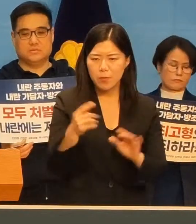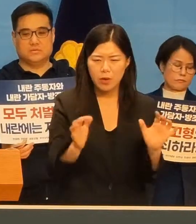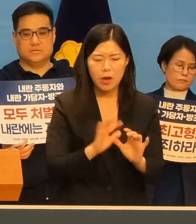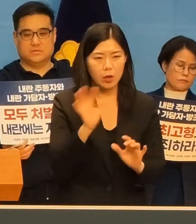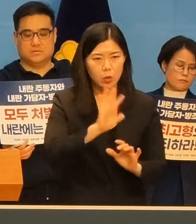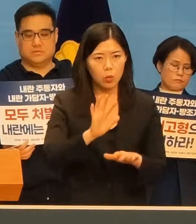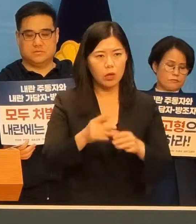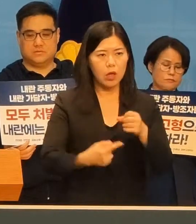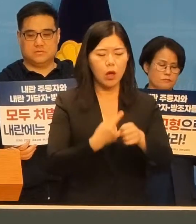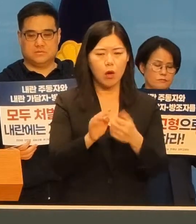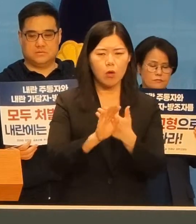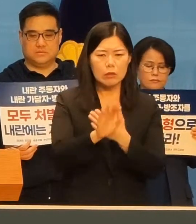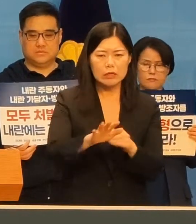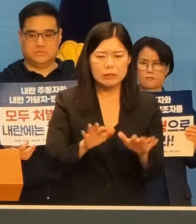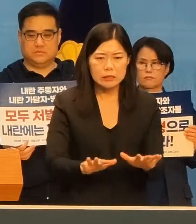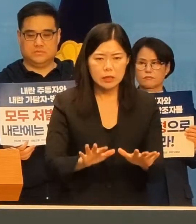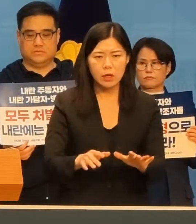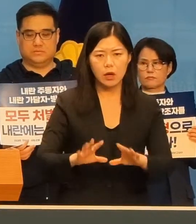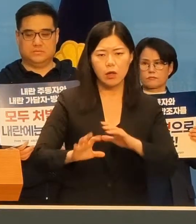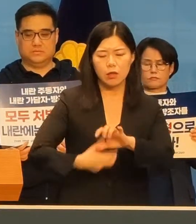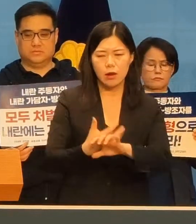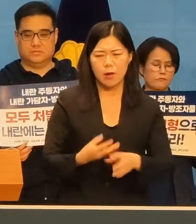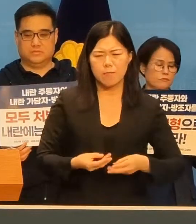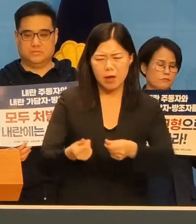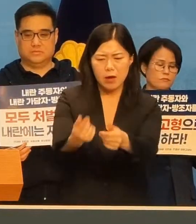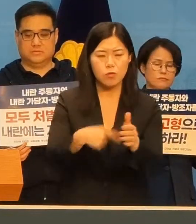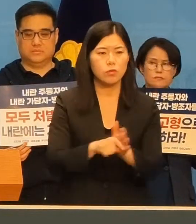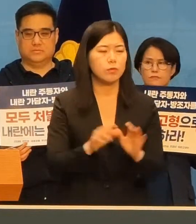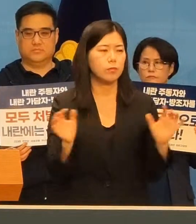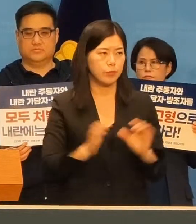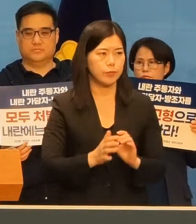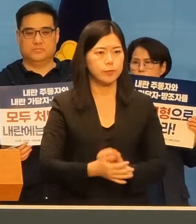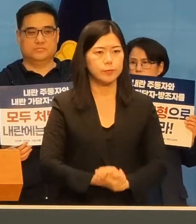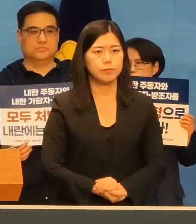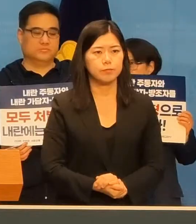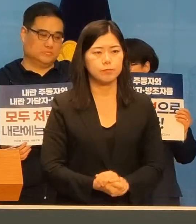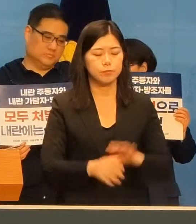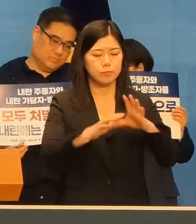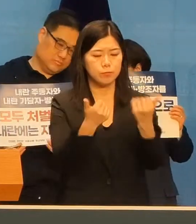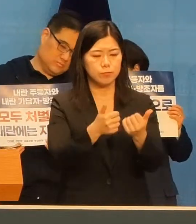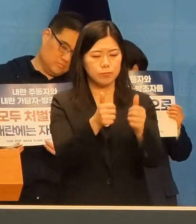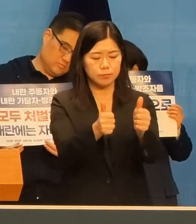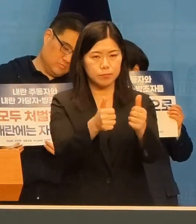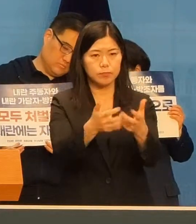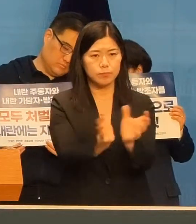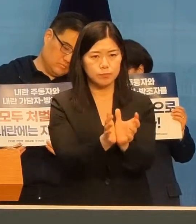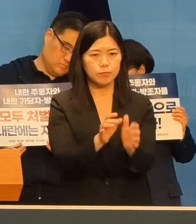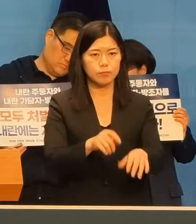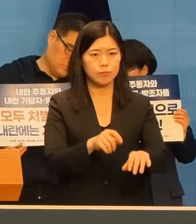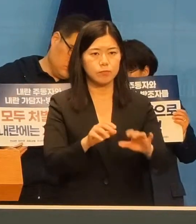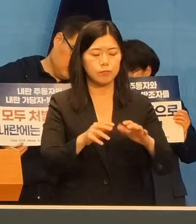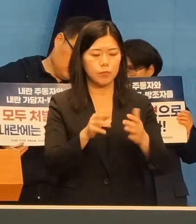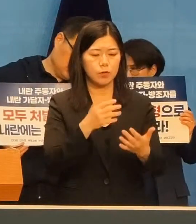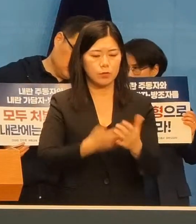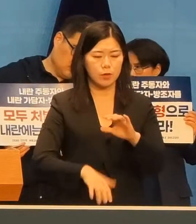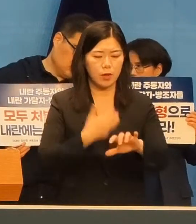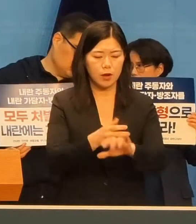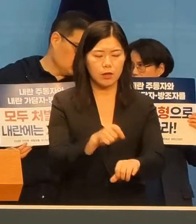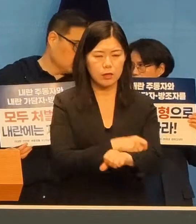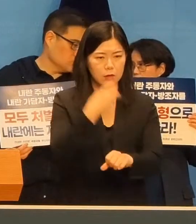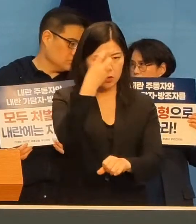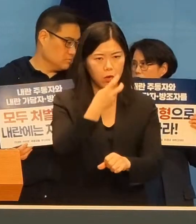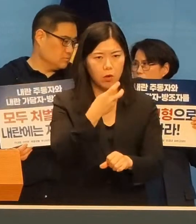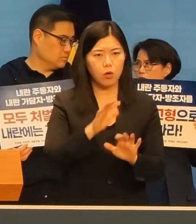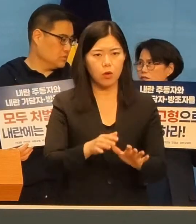넘겨가는 내란을 하루빨리 진압해 종식시키고자 이곳에 모였습니다. 국회 사법부, 내란재판부의 조속한